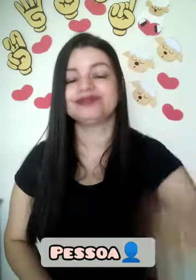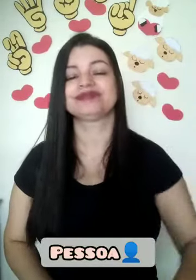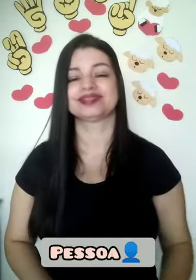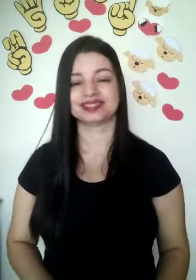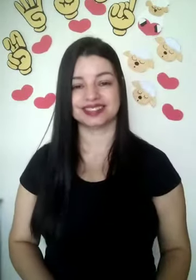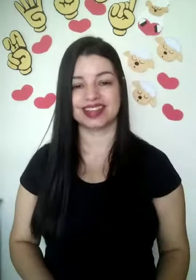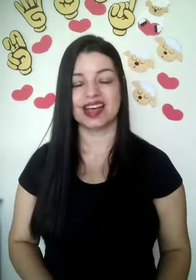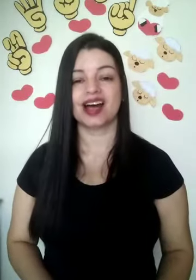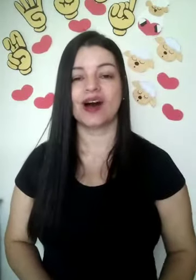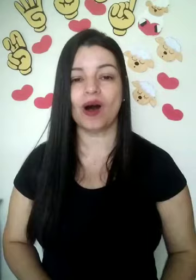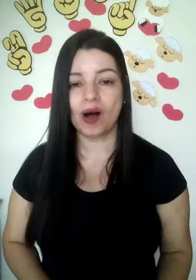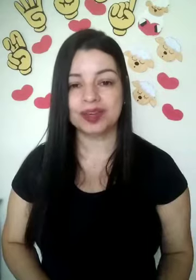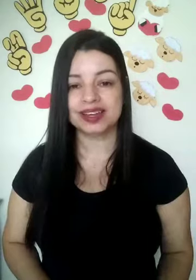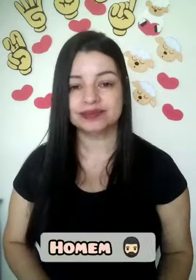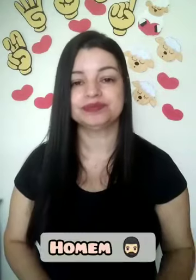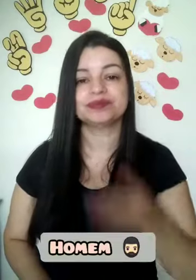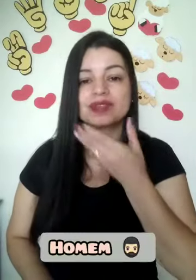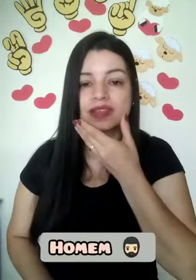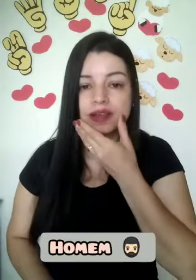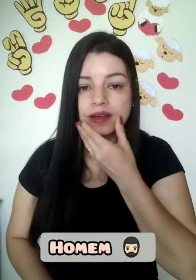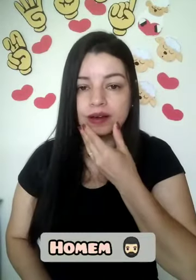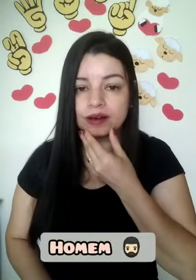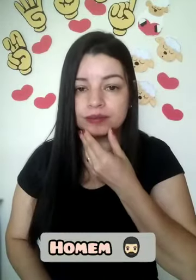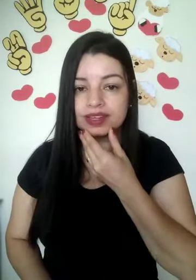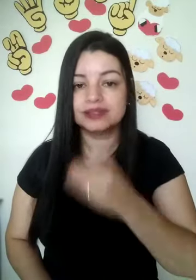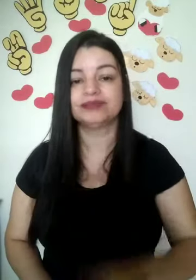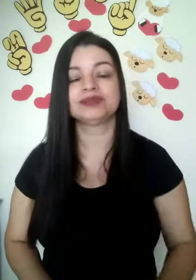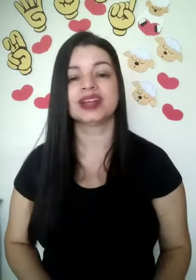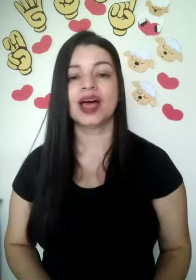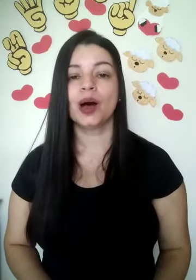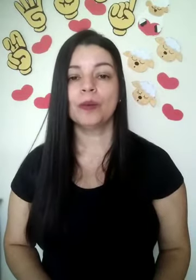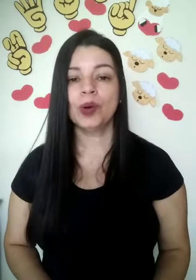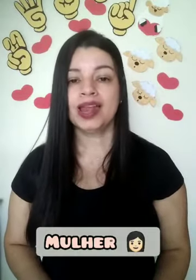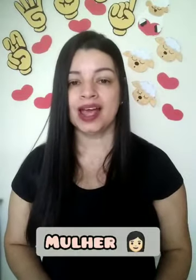homem, mulher,